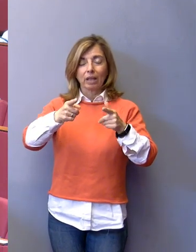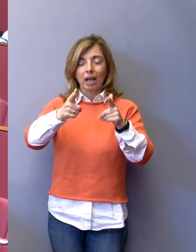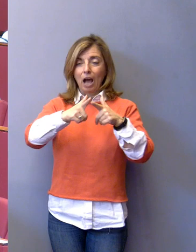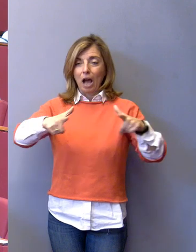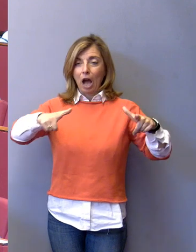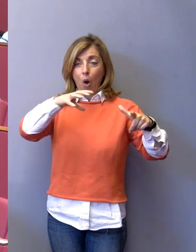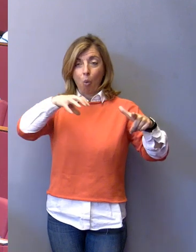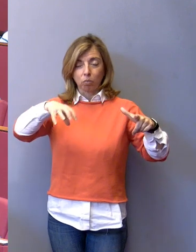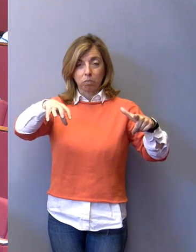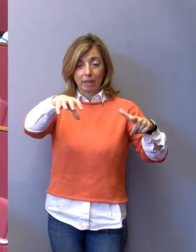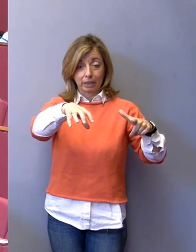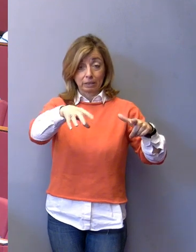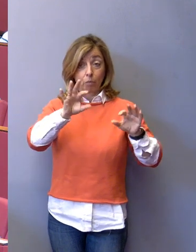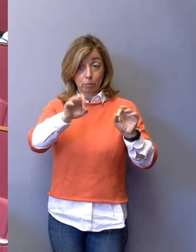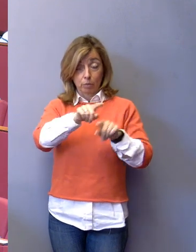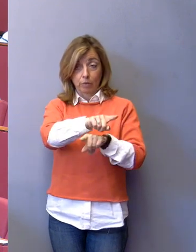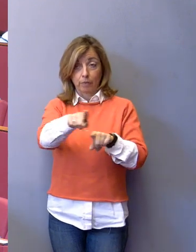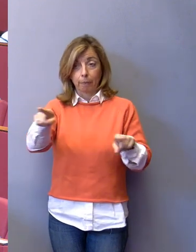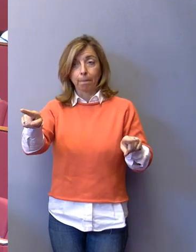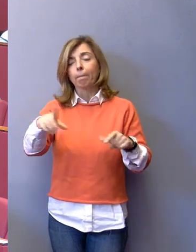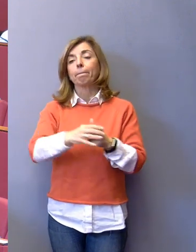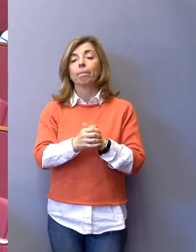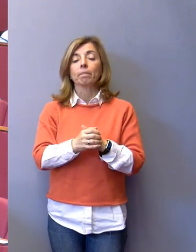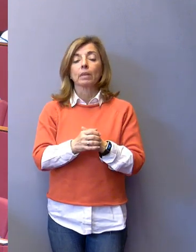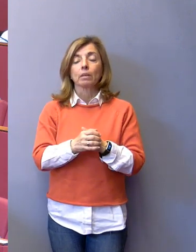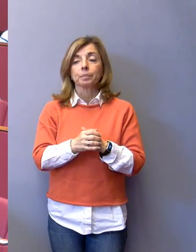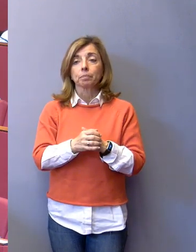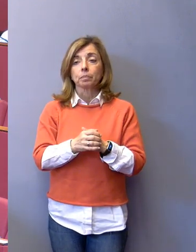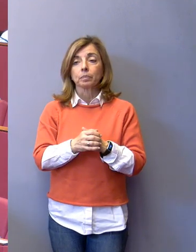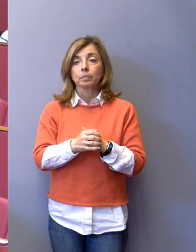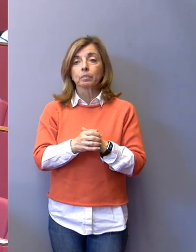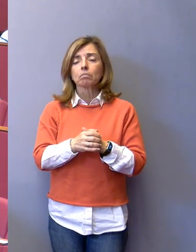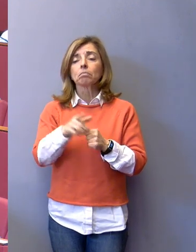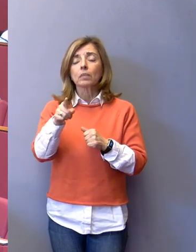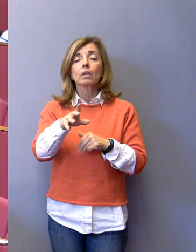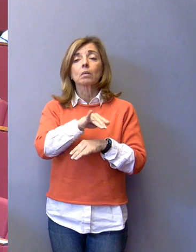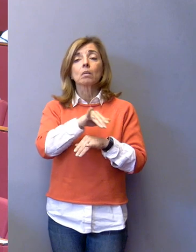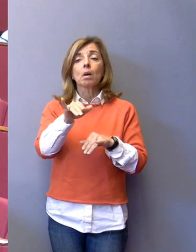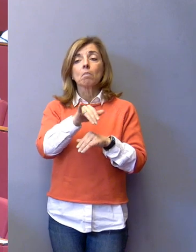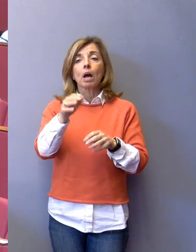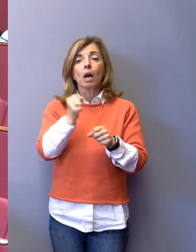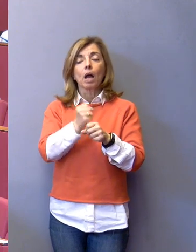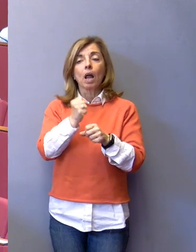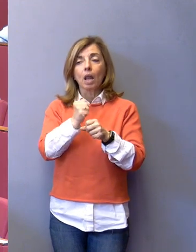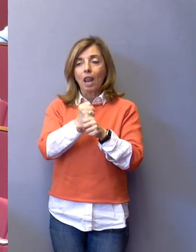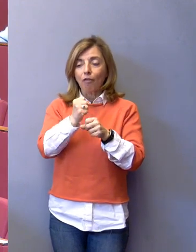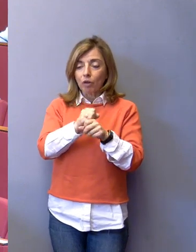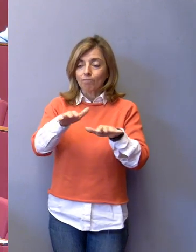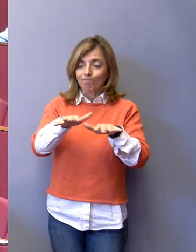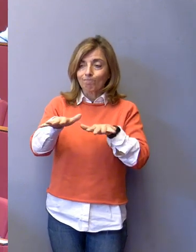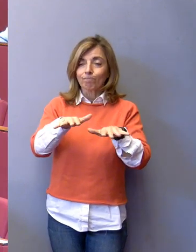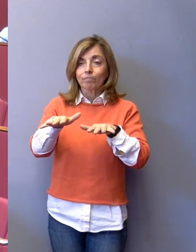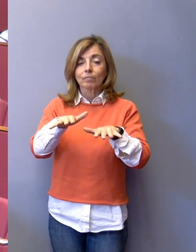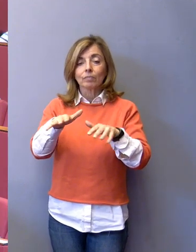parecchio tempo in questo tempo e non avete mai lavorato perché ci sia un'azione